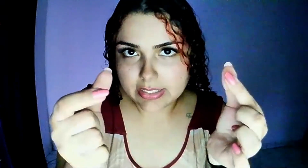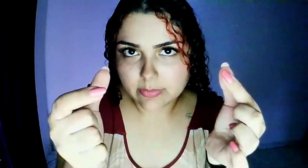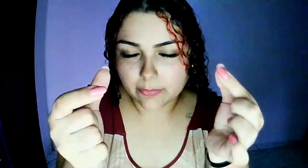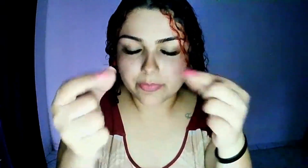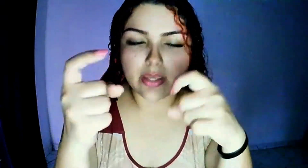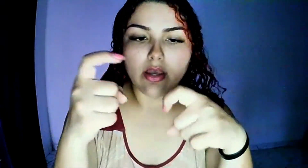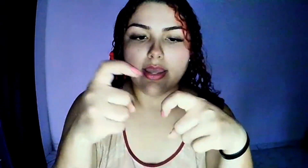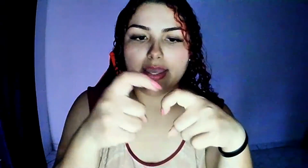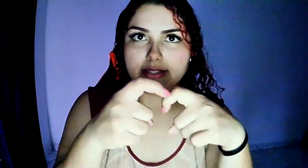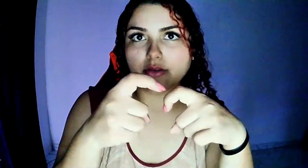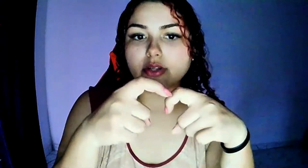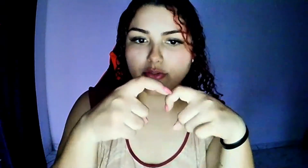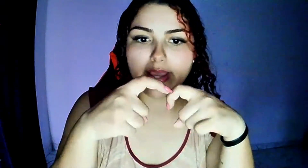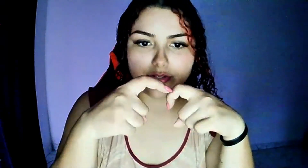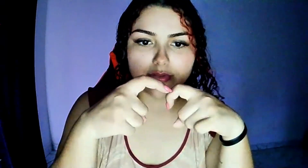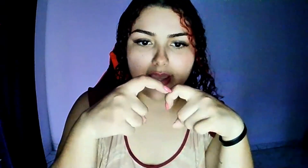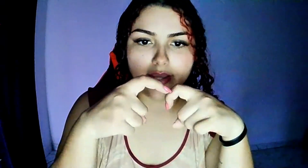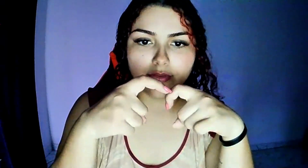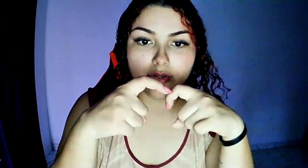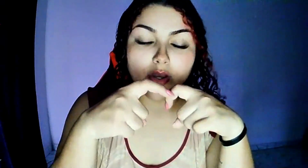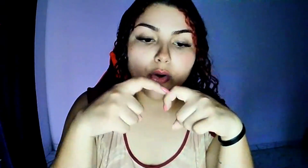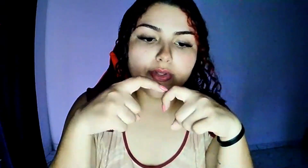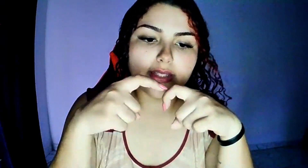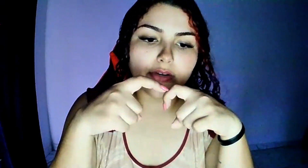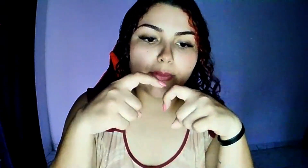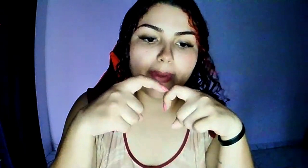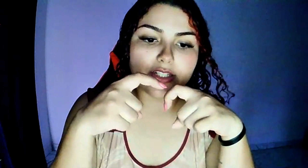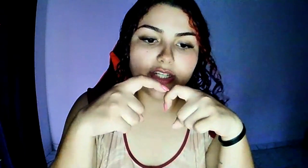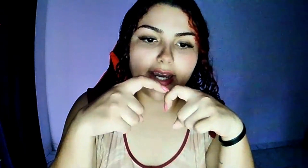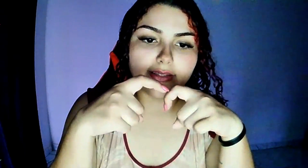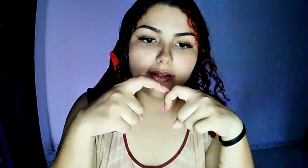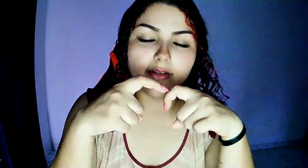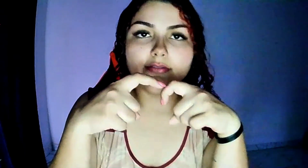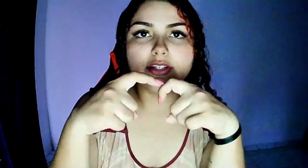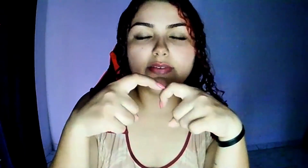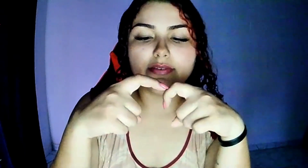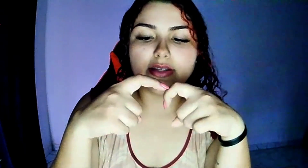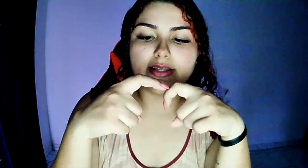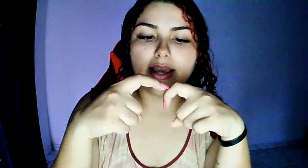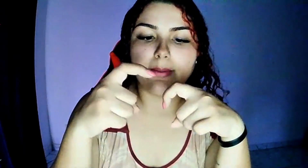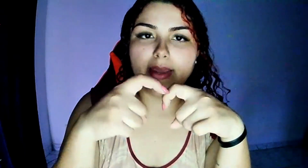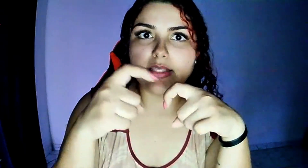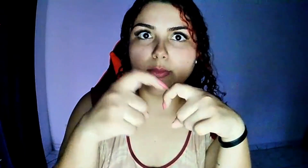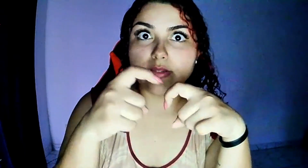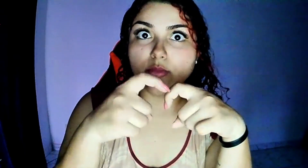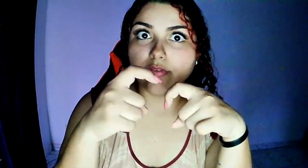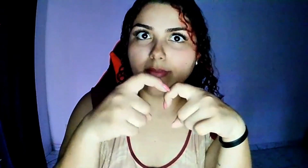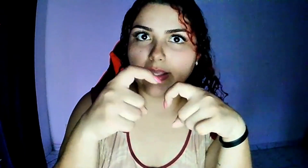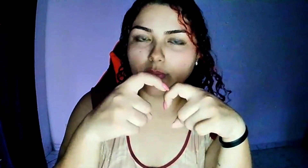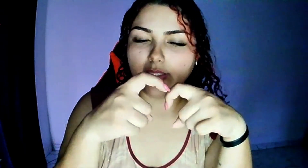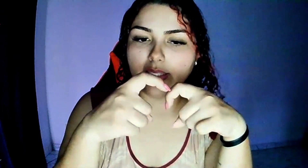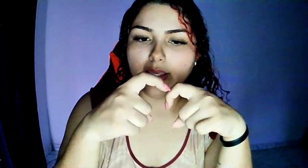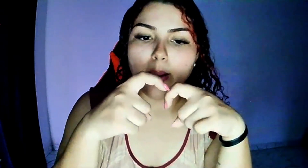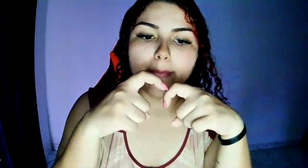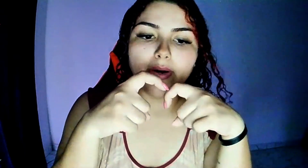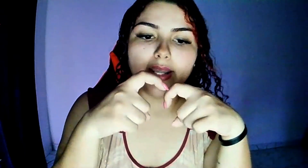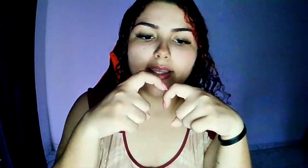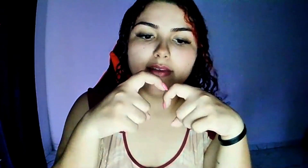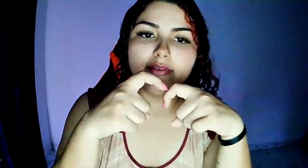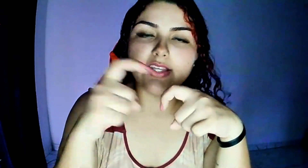mesma. Esse é o sinal de médico, certo? No sinal de pediatra, você vai fazer o mesmo movimento aqui, porém, em vez